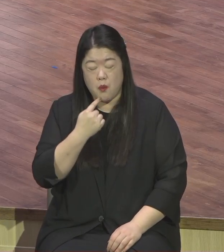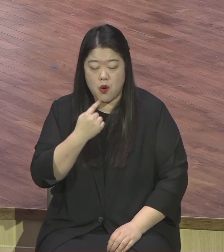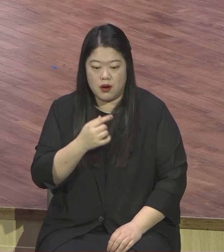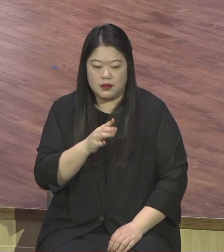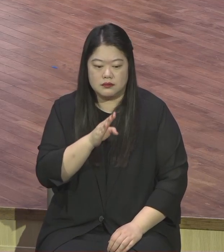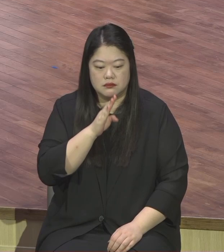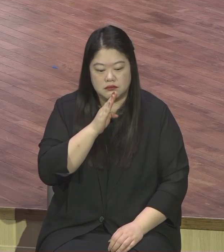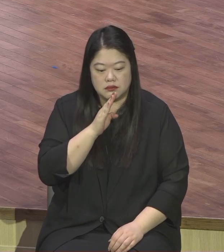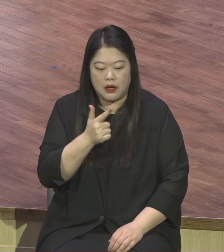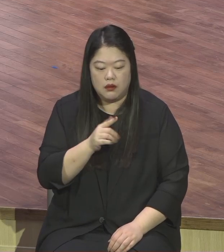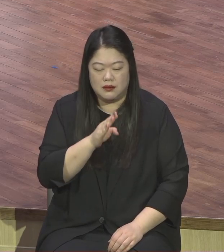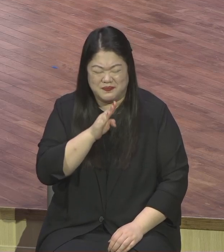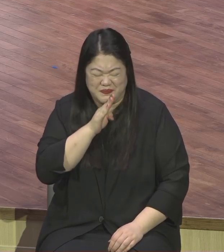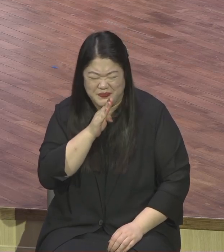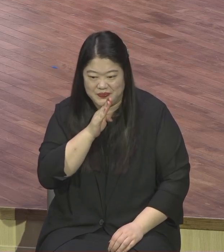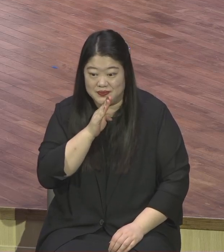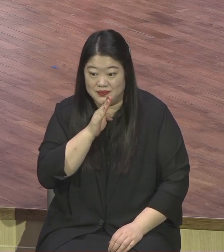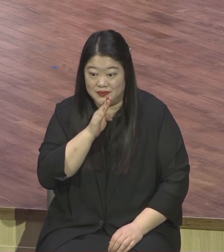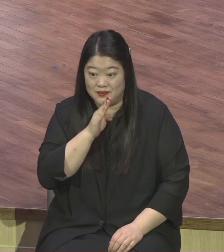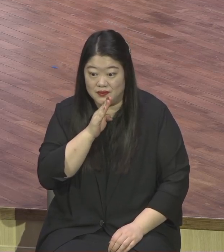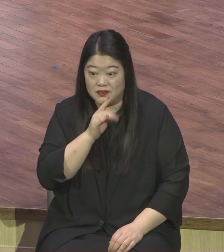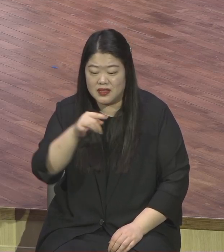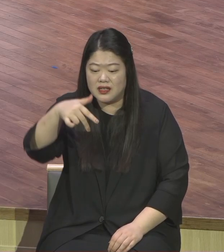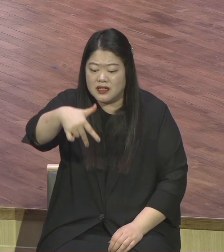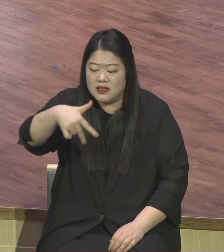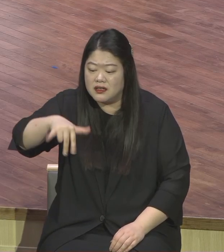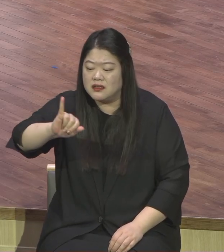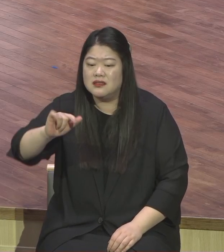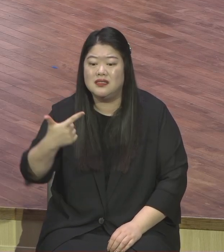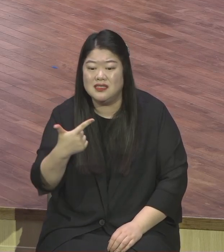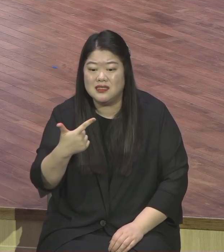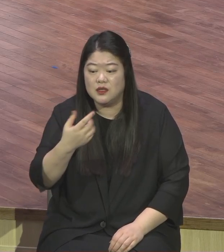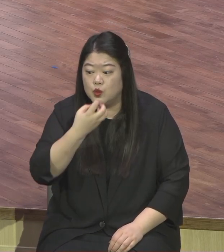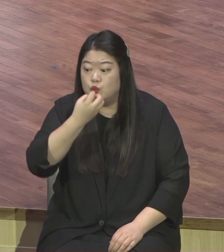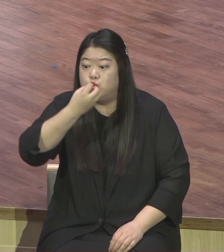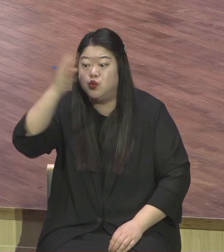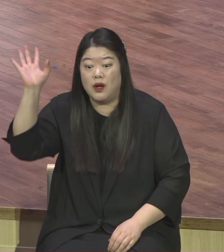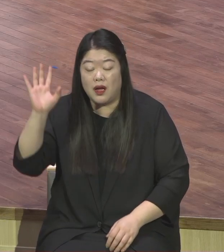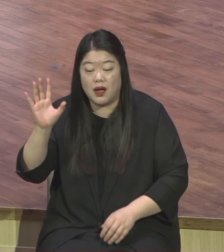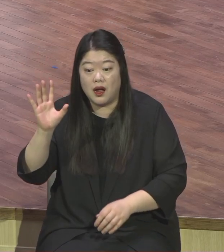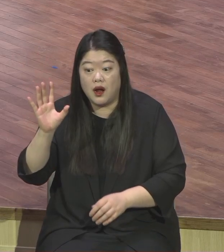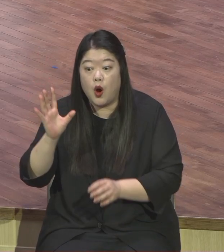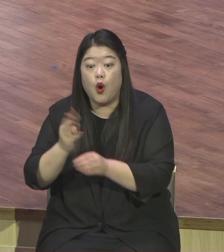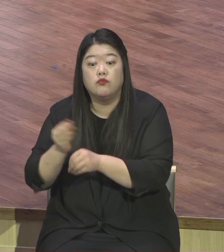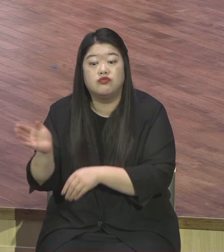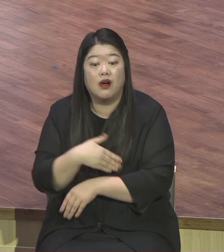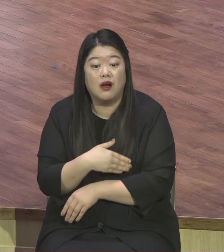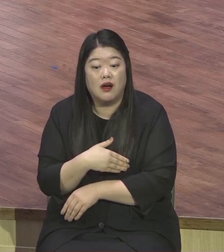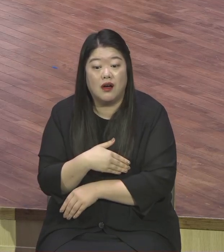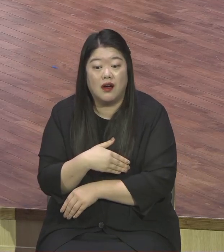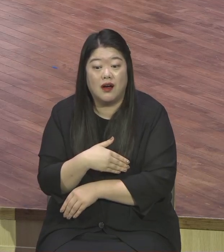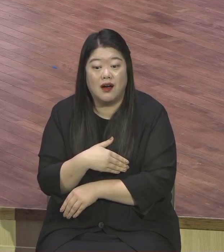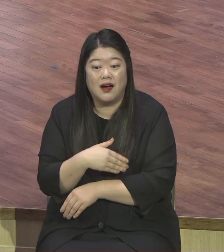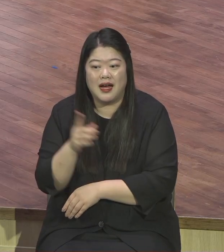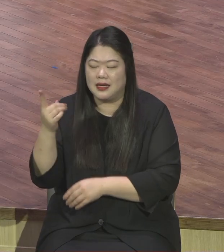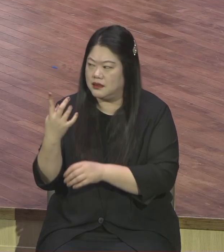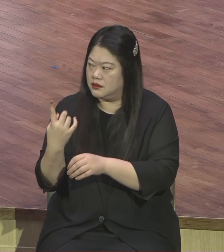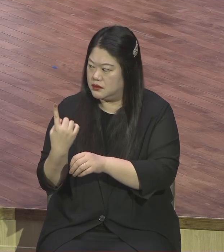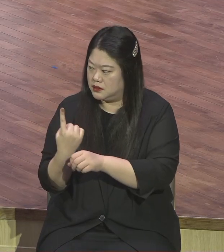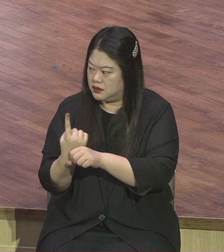합니다. 언제부터 그렇게 됐냐, 한참 이 도르트 열풍이 불 때 영탁이라는 가수가